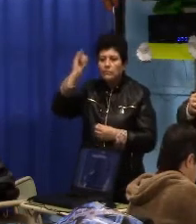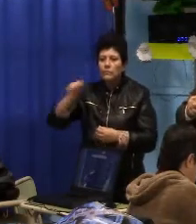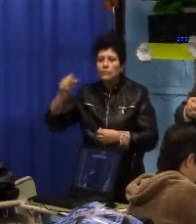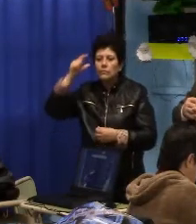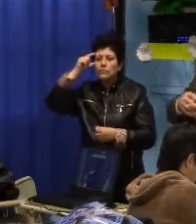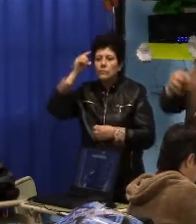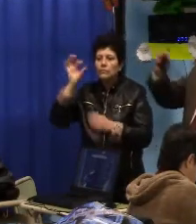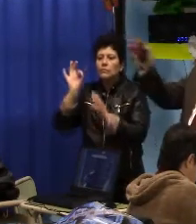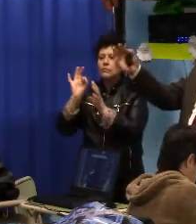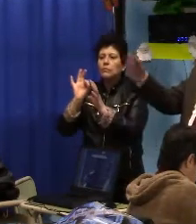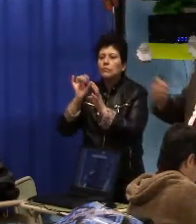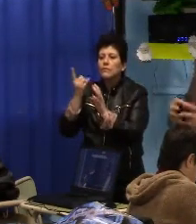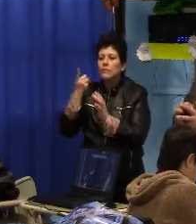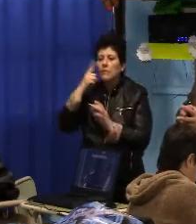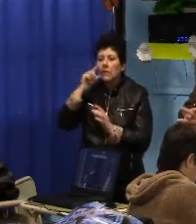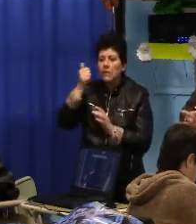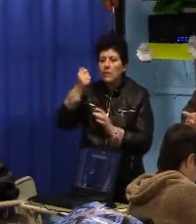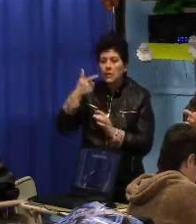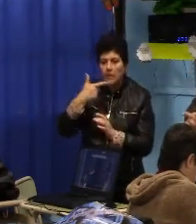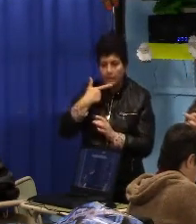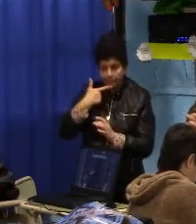Le alargó la vida.